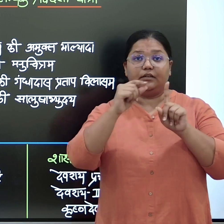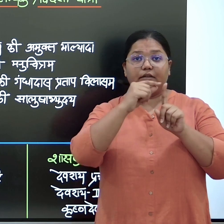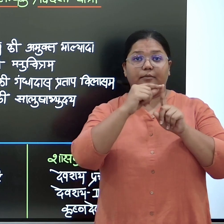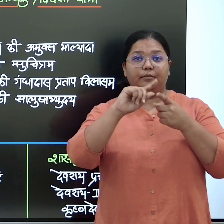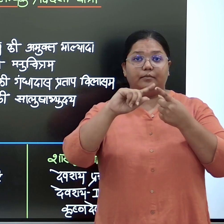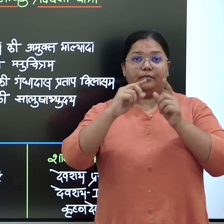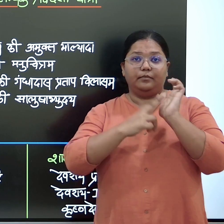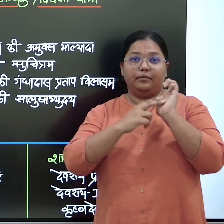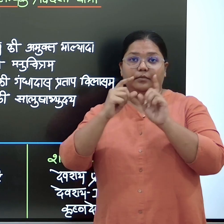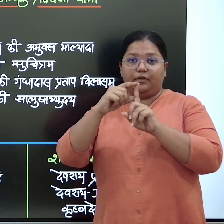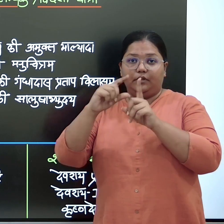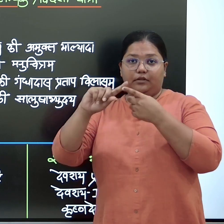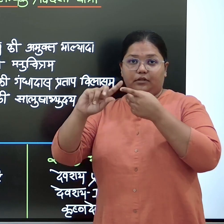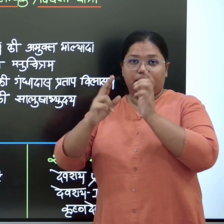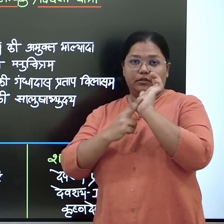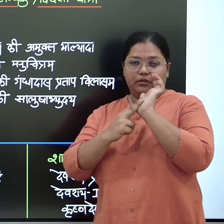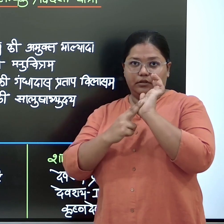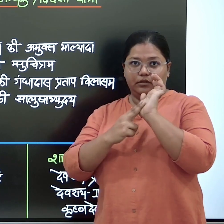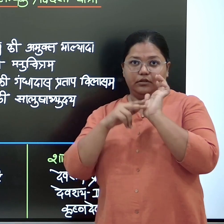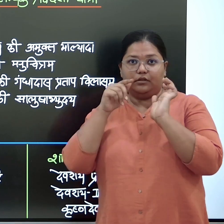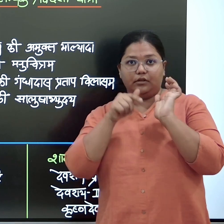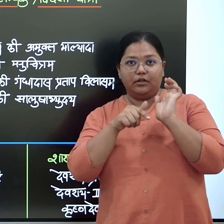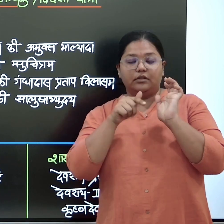की मनुचित्रम,